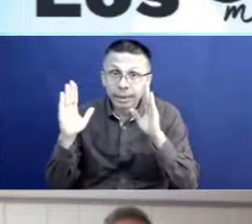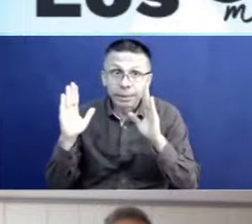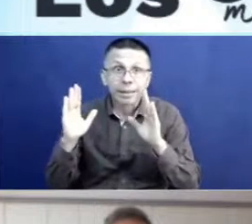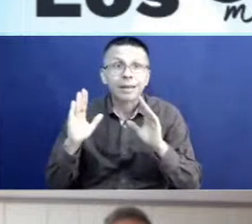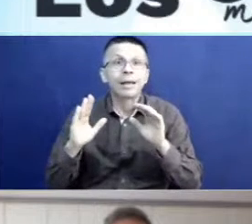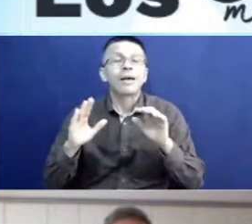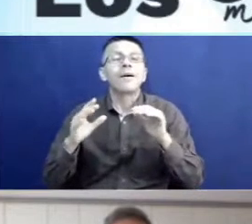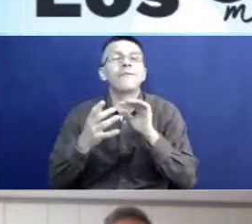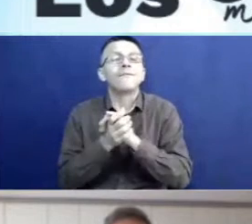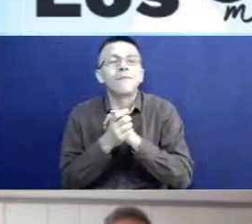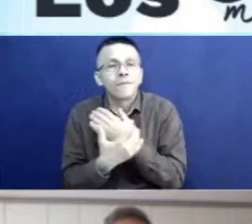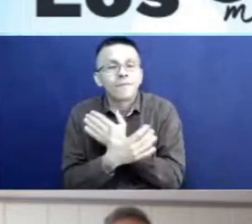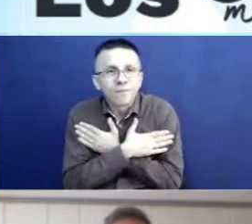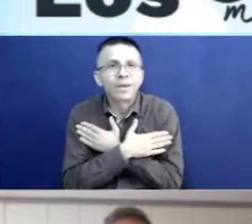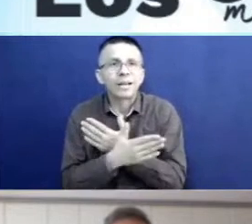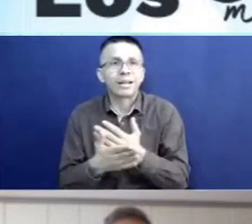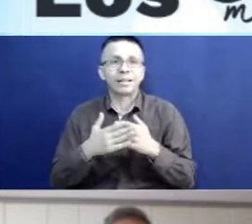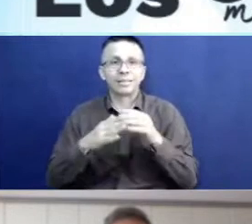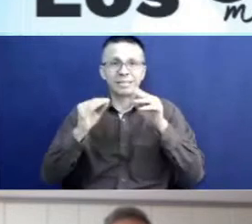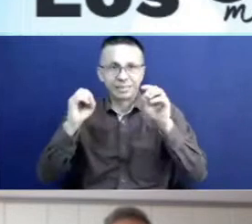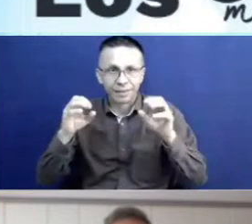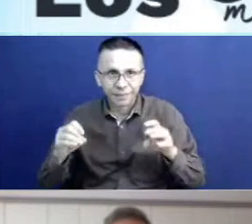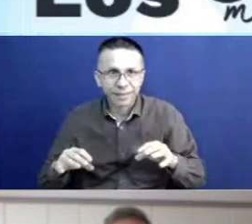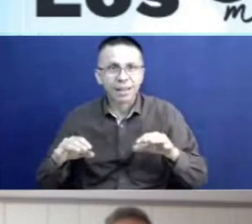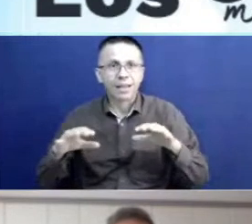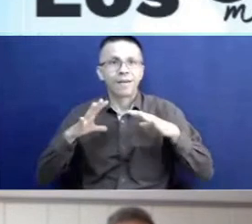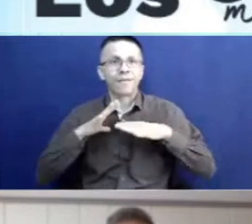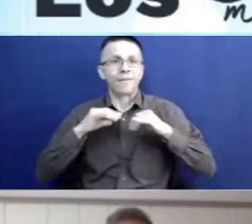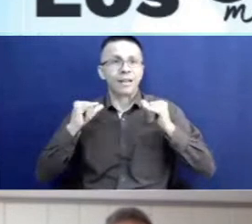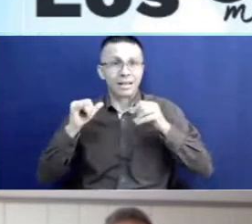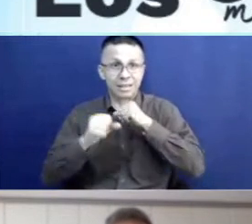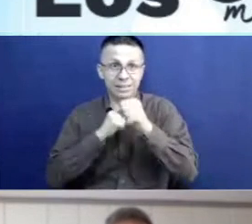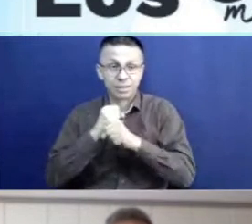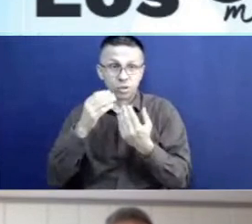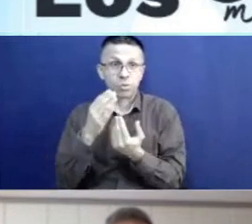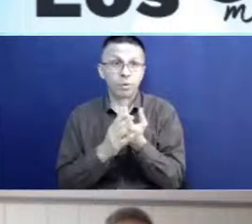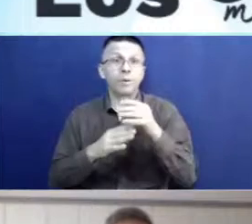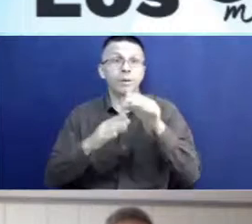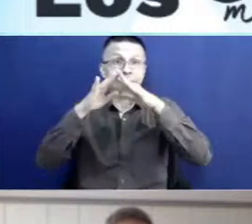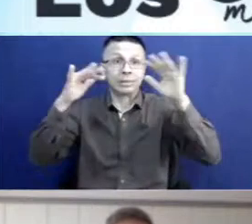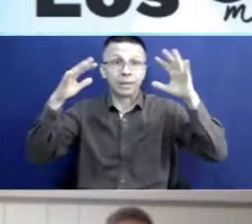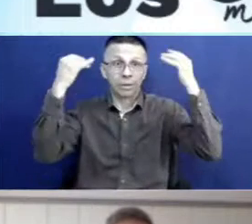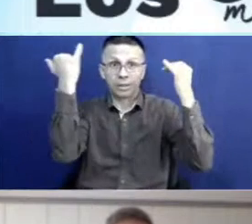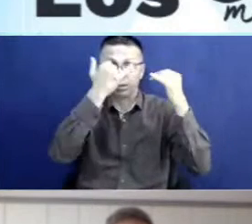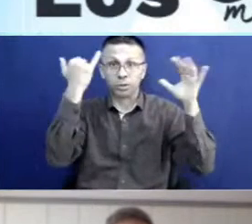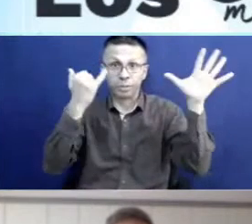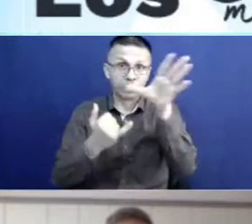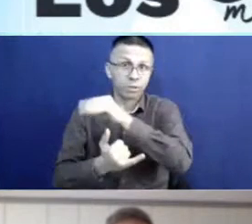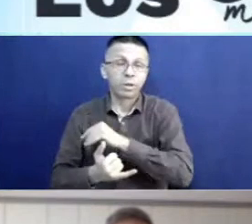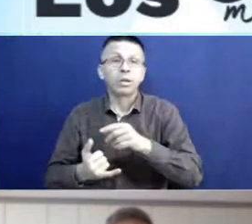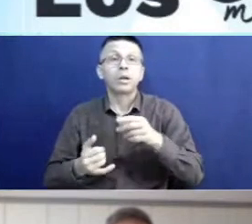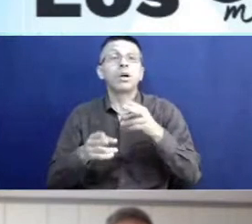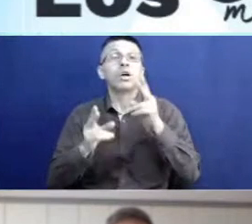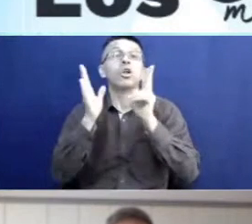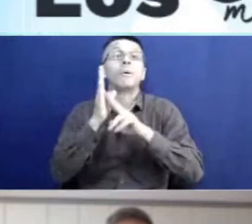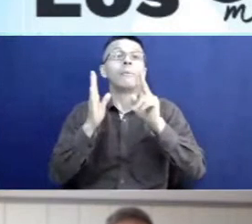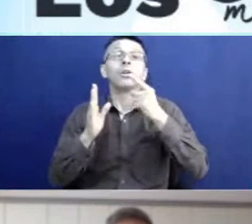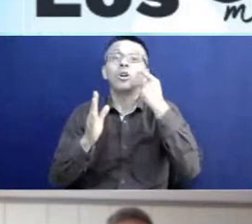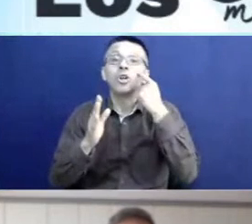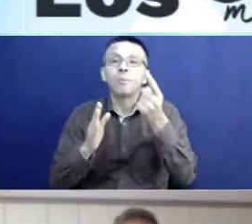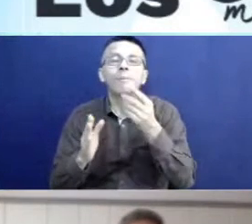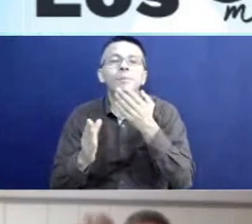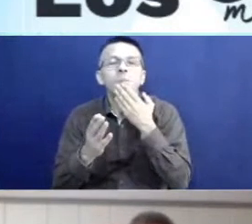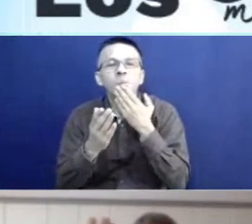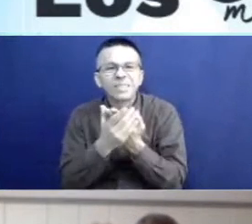Año Nuevo, cielos azules para todos y nos vemos en 2021. Hasta pronto. Muchas gracias, un abrazo. Muchas